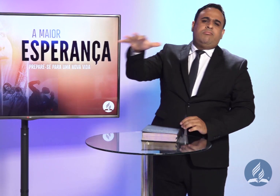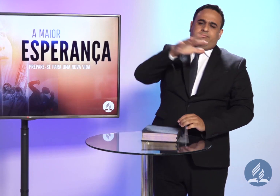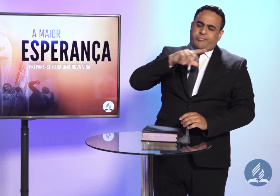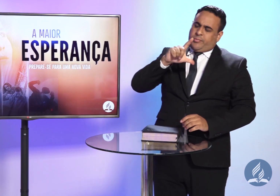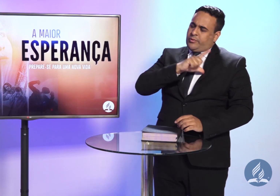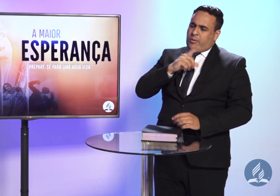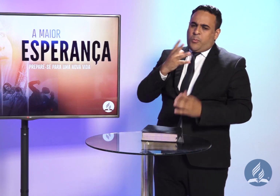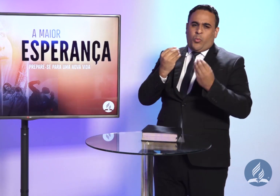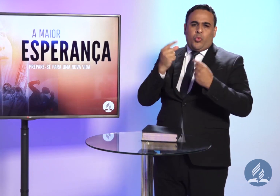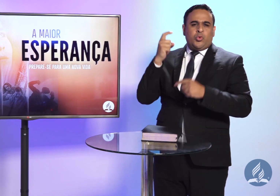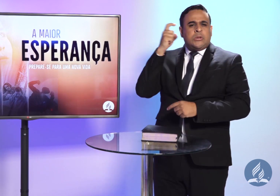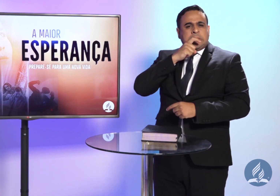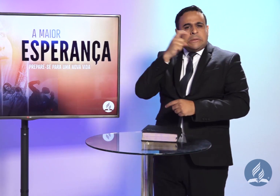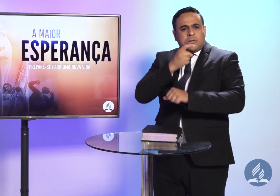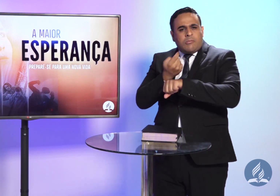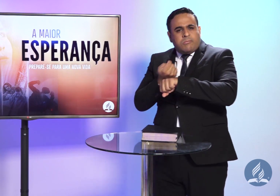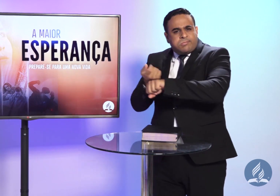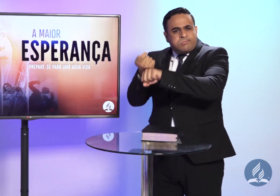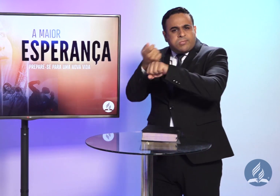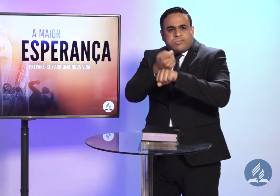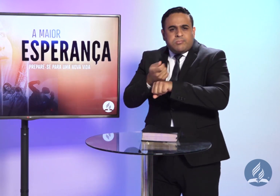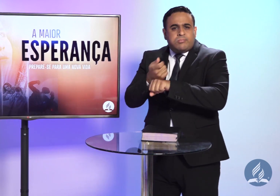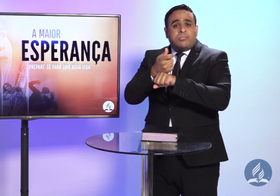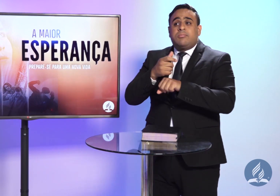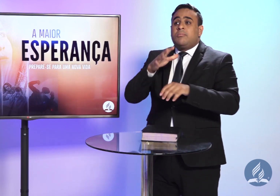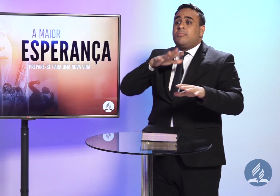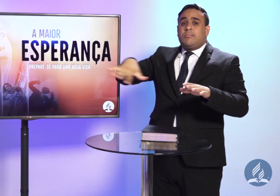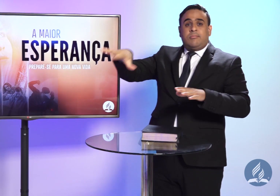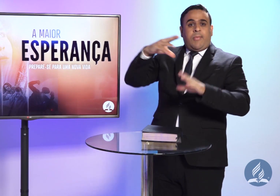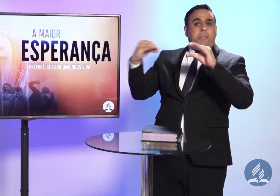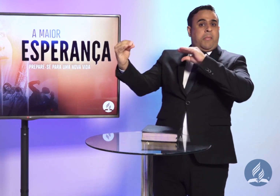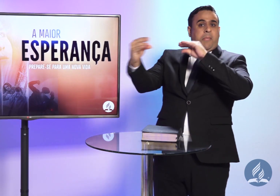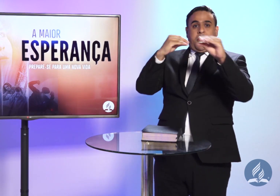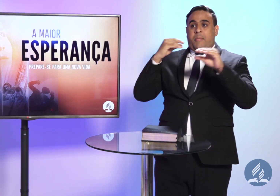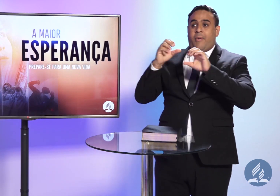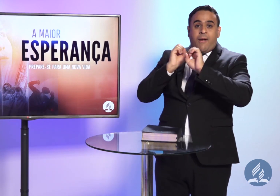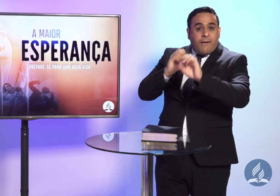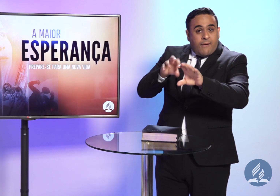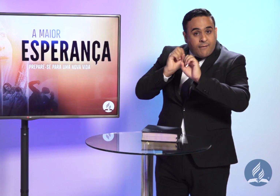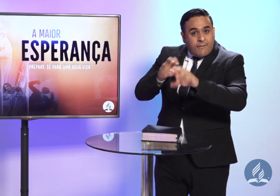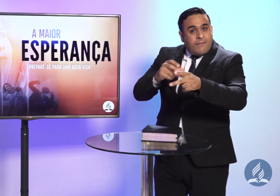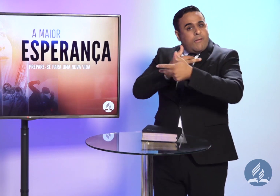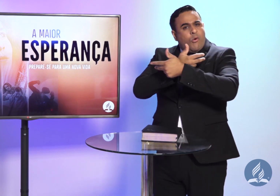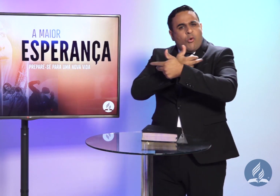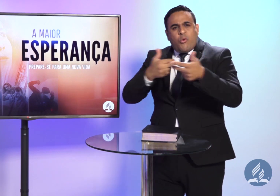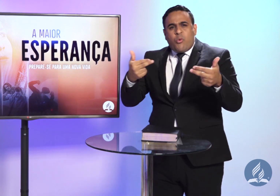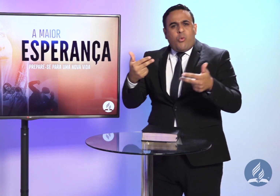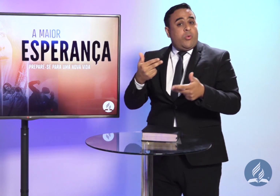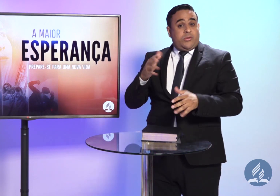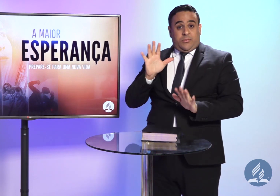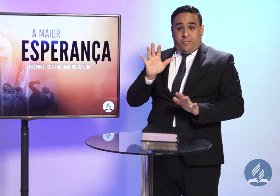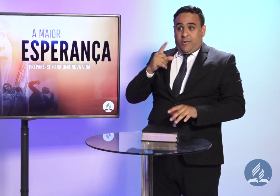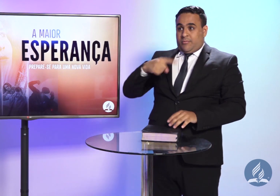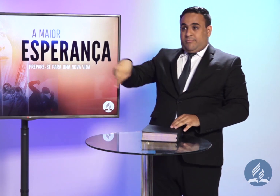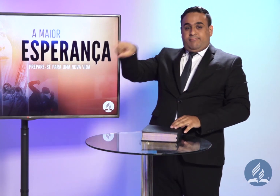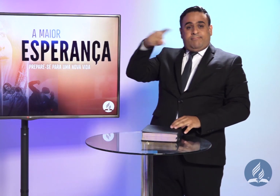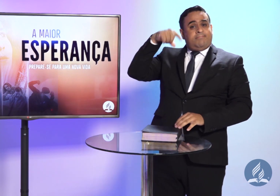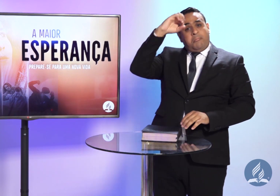É claro que dentro de muitas religiões existe a verdade. Existe muita verdade, só que também existe